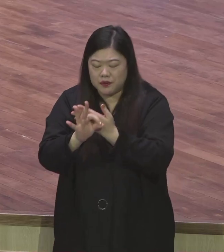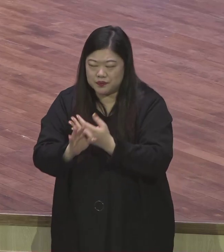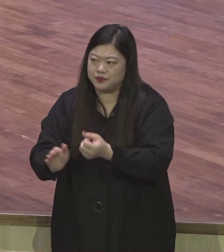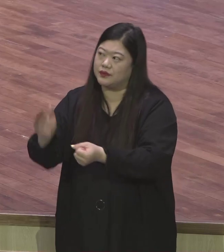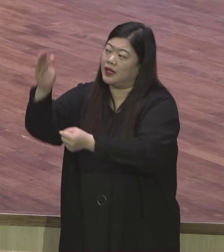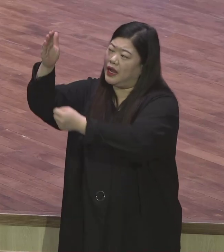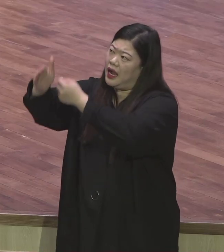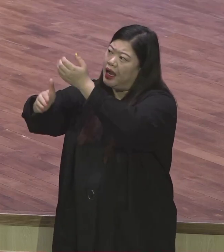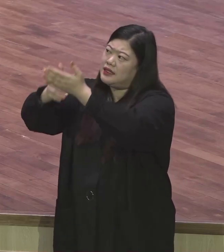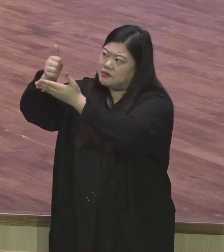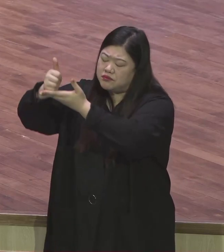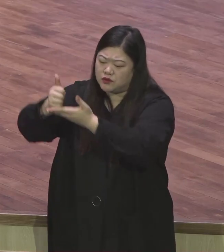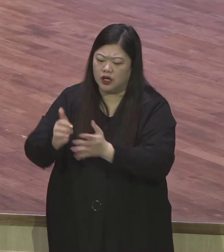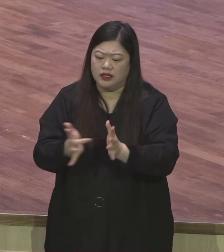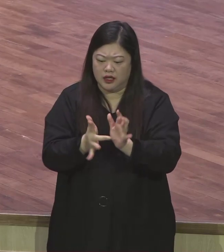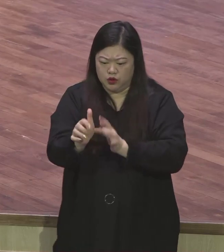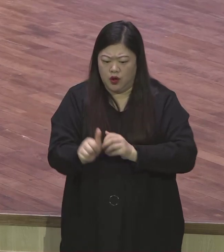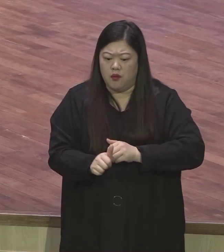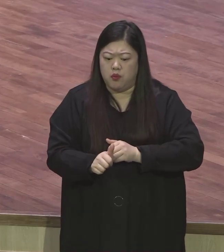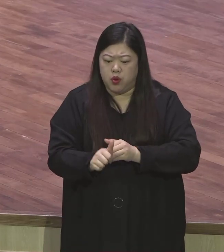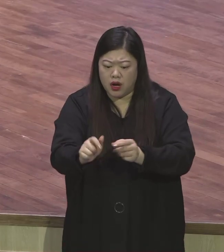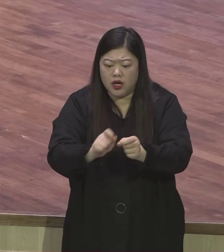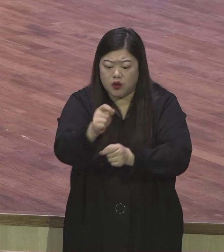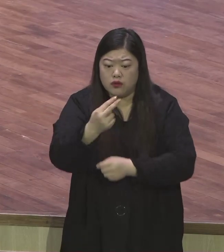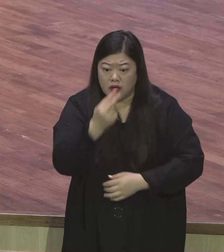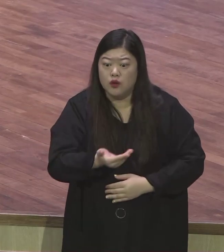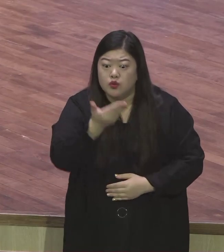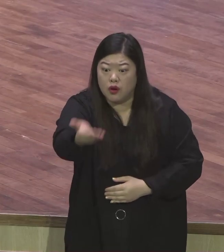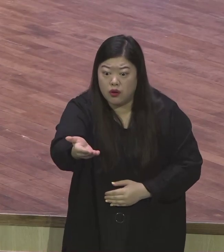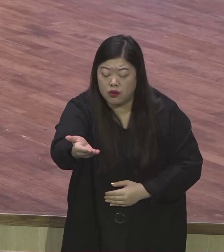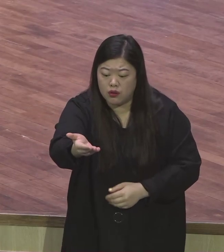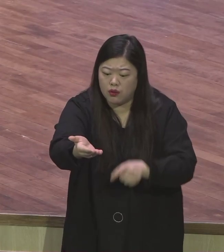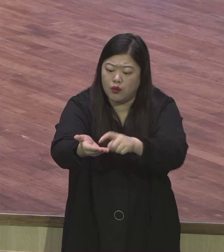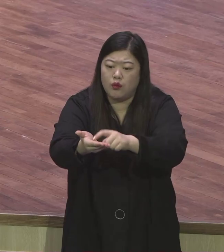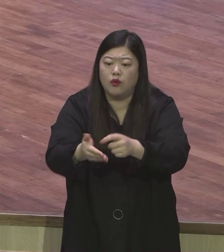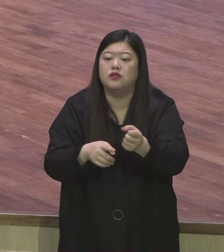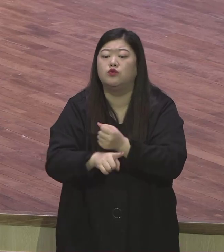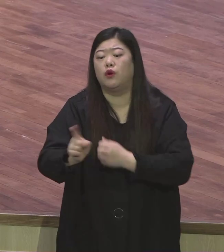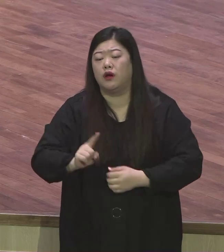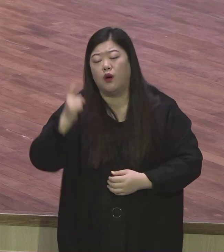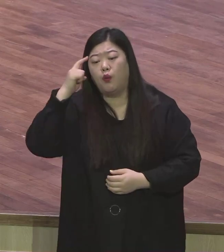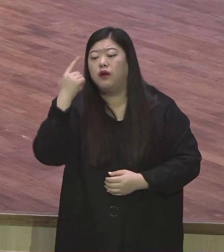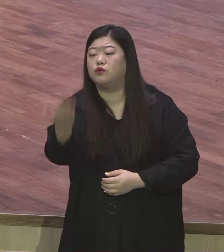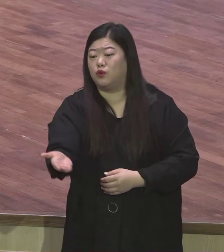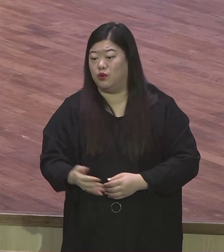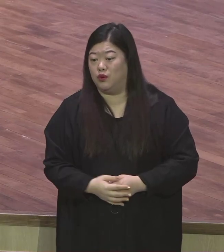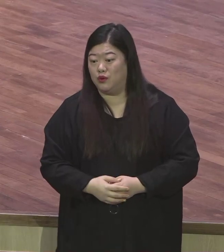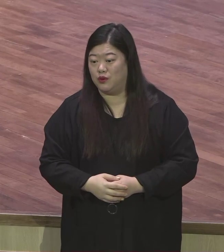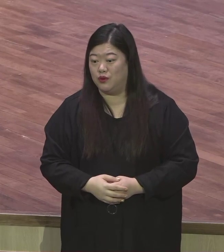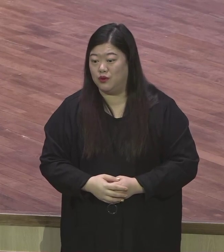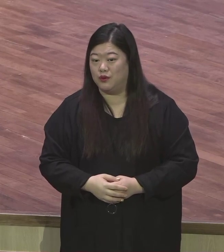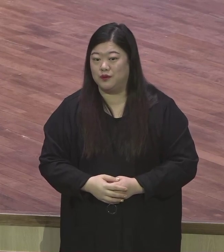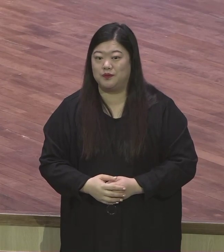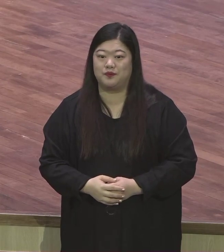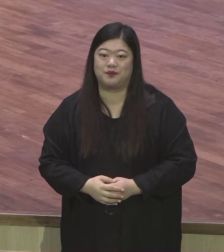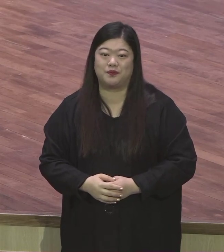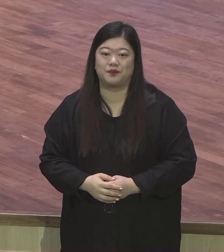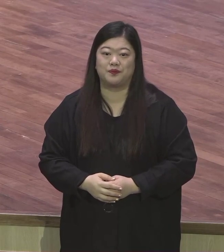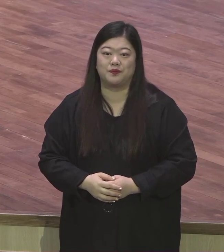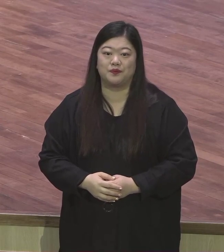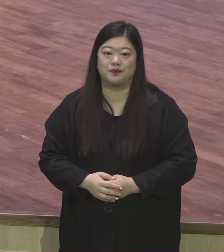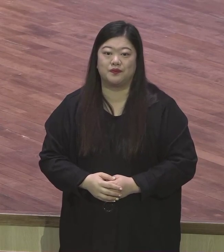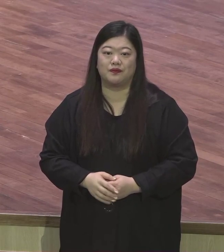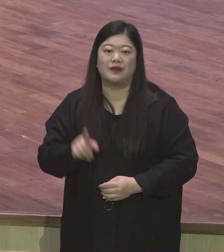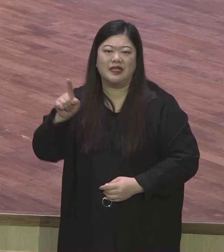우리를 구원하시려고 하신 것일까요? 그 해답은 에베소 1장 5절 6절에 이렇게 나와 있습니다.